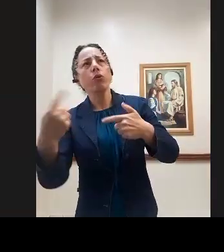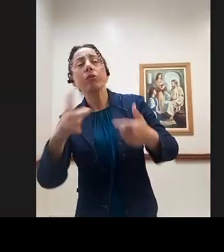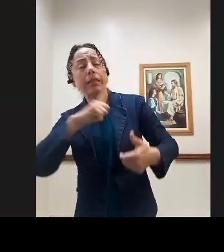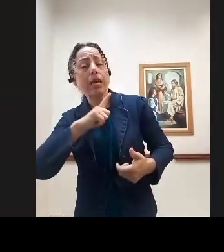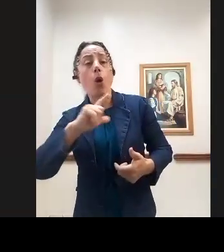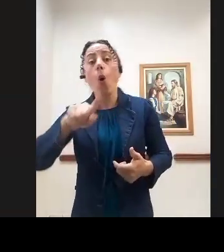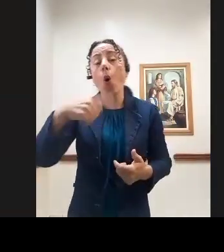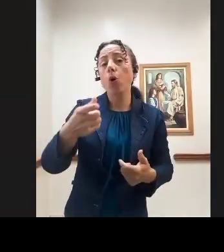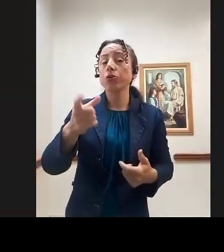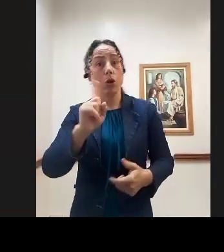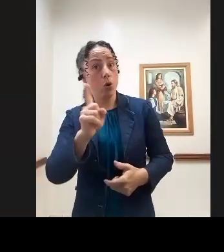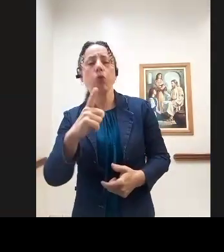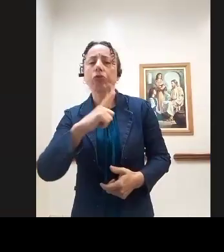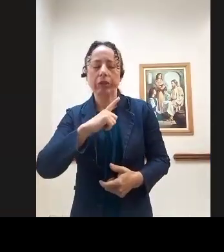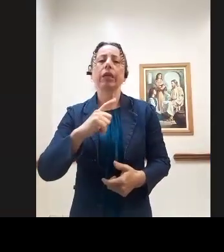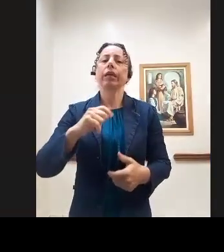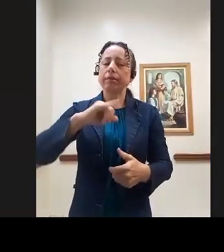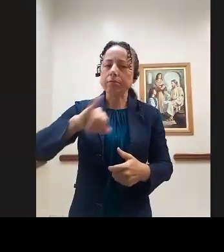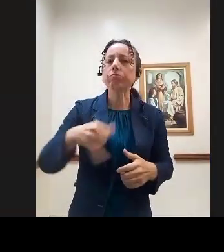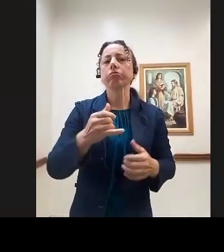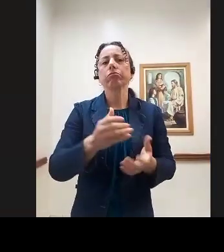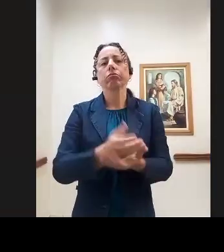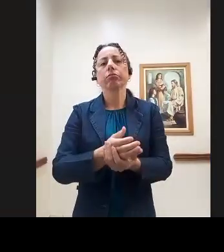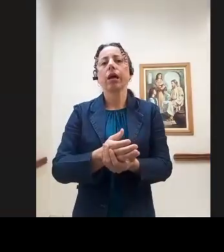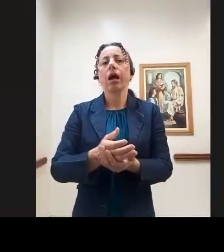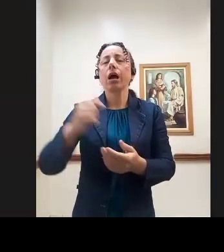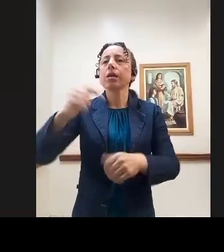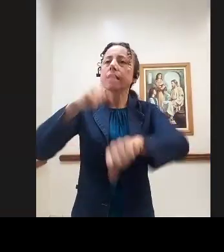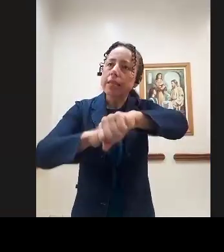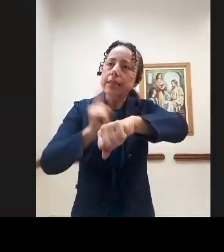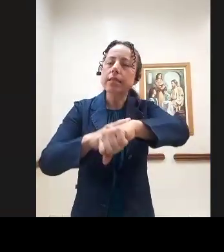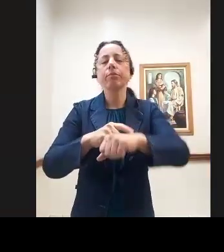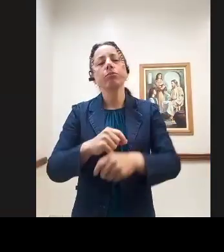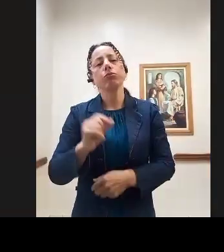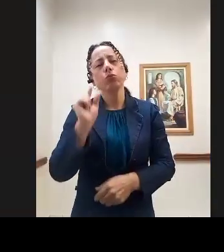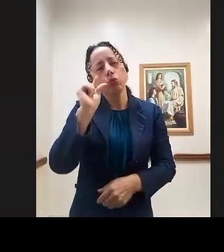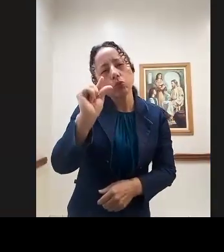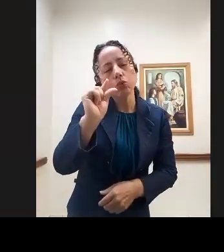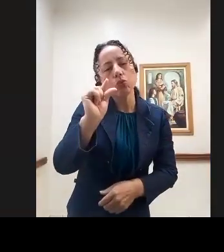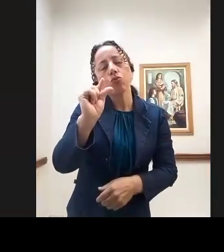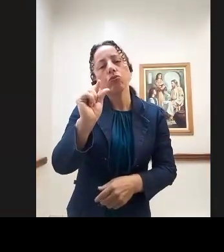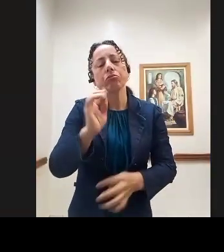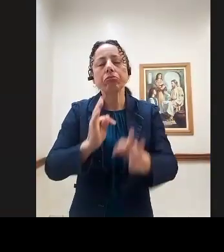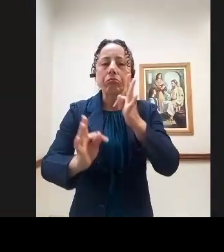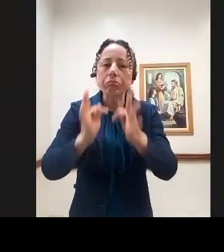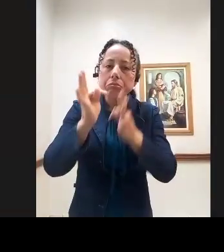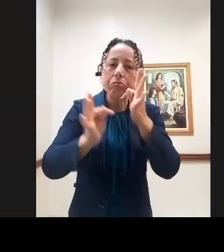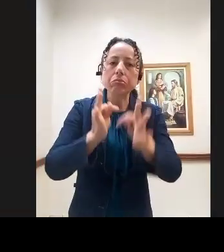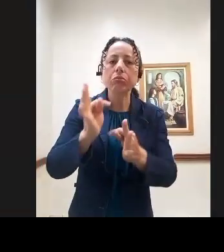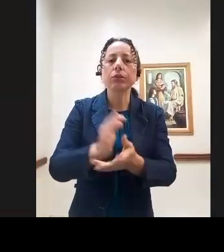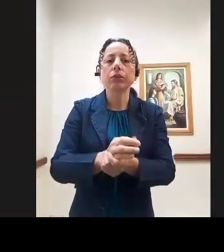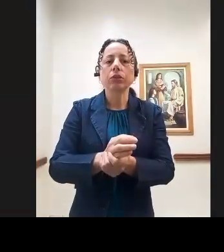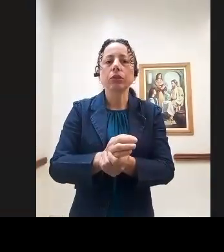resumir aqui, que é muito breve, para dar tempo de todos prestar um testemunho. Eu fui batizada com 9 e só retornei aos